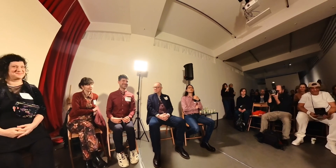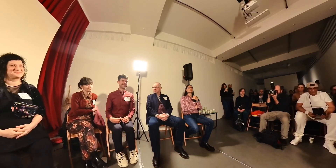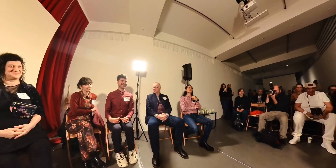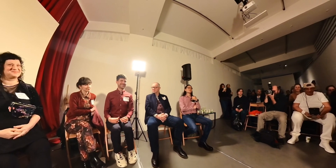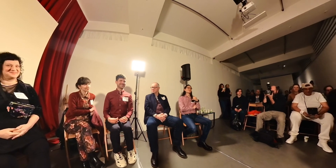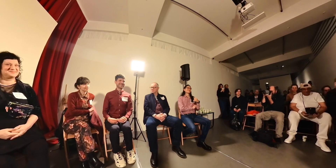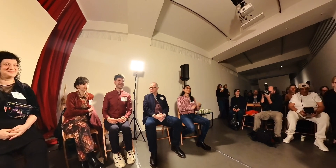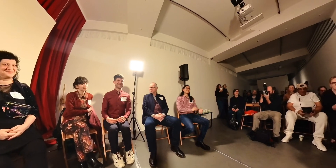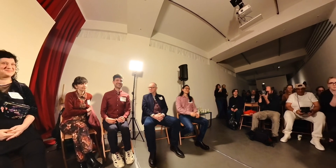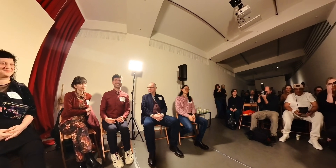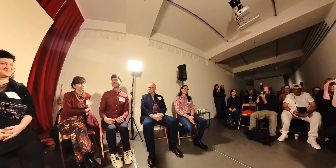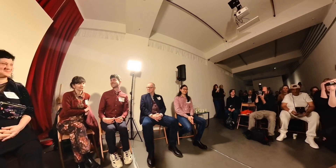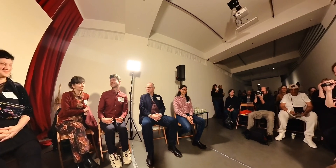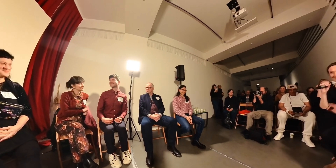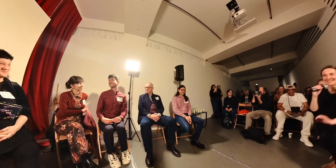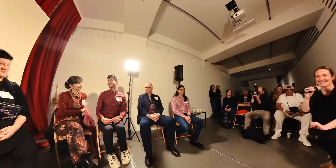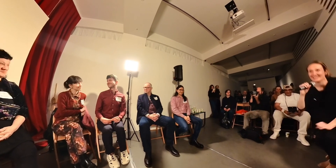dobré? Je to všechno?